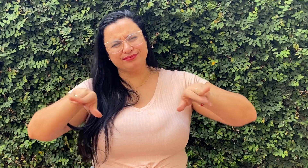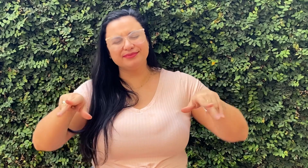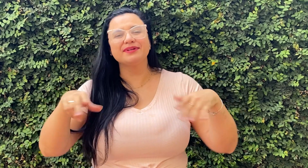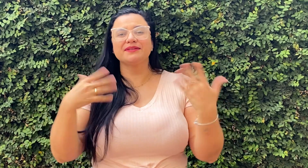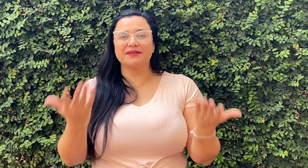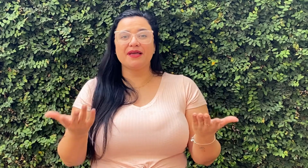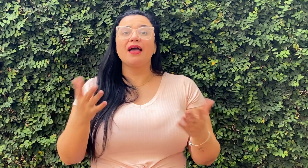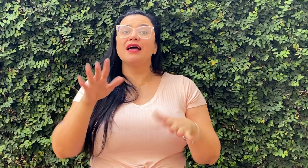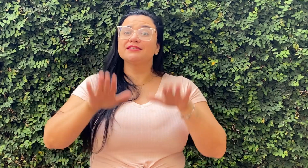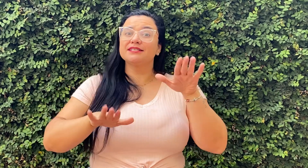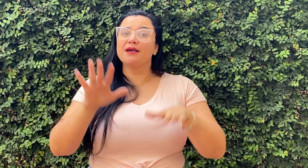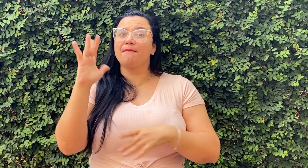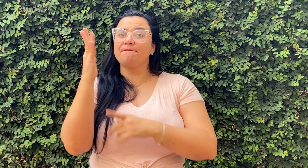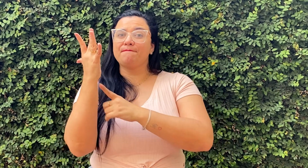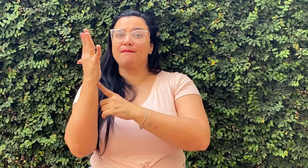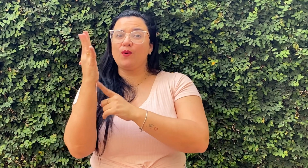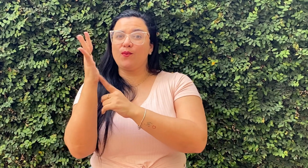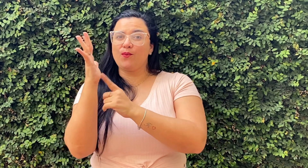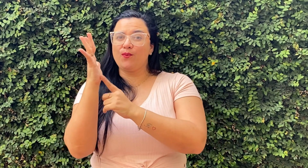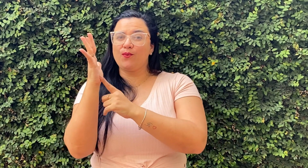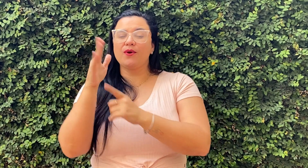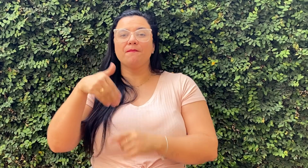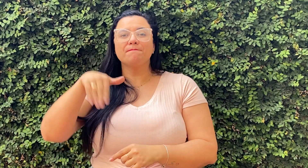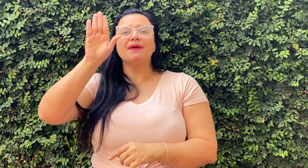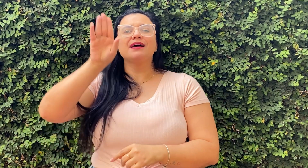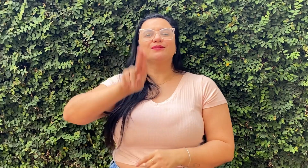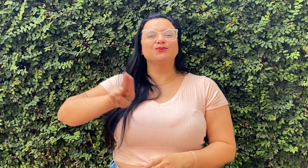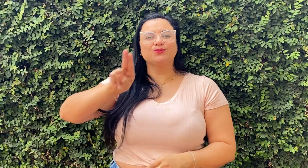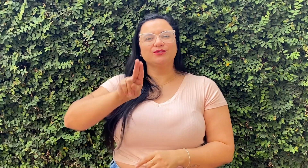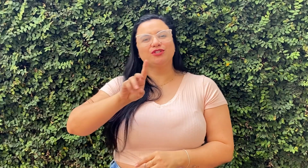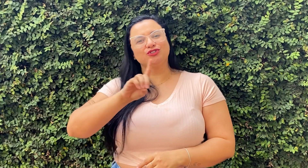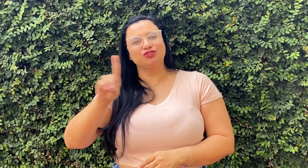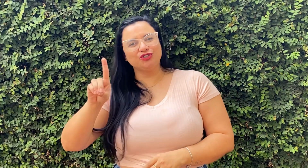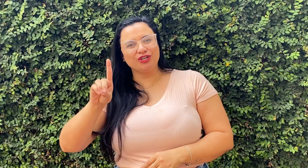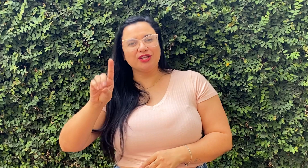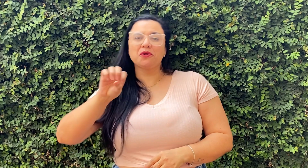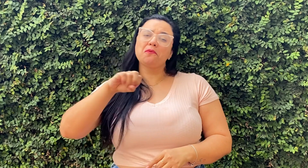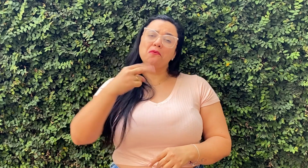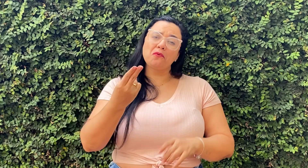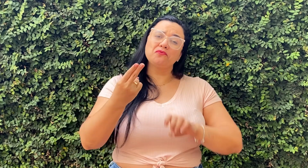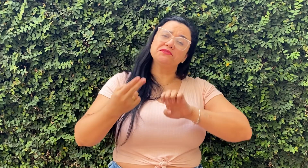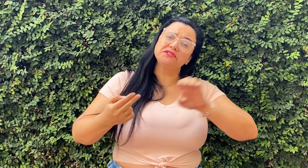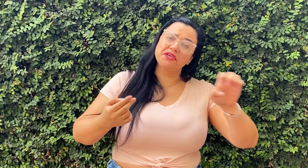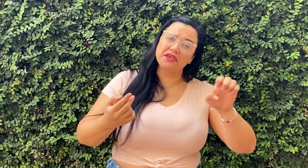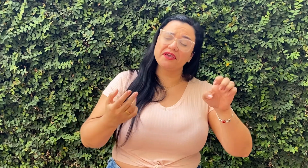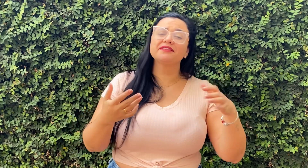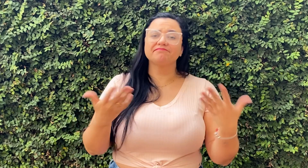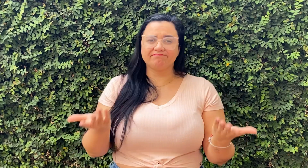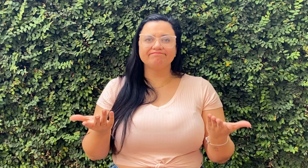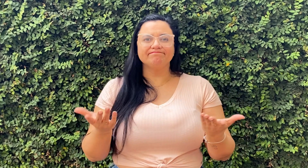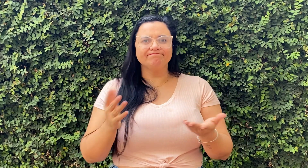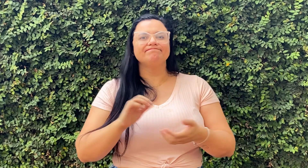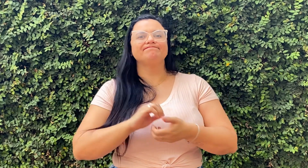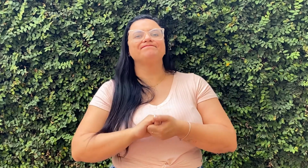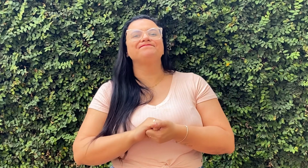várias configurações. Você pode usar a mão direita ou a mão esquerda, sua mão dominante.